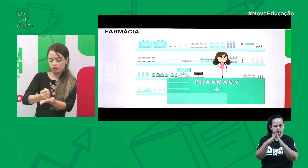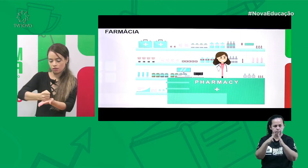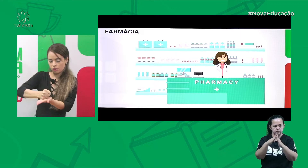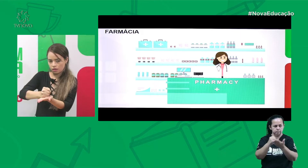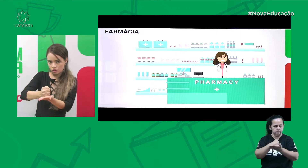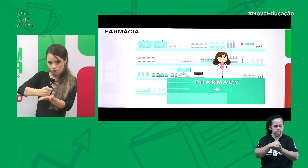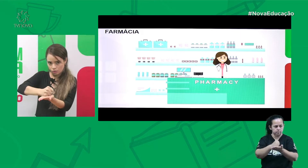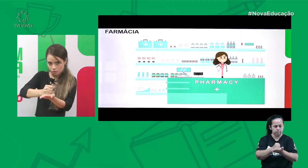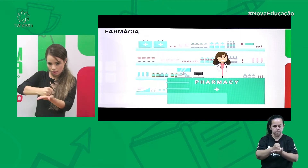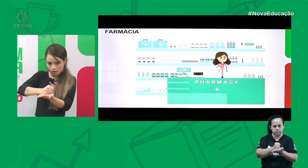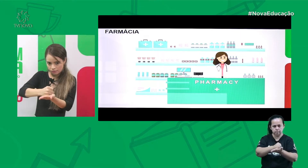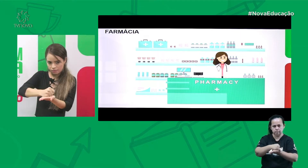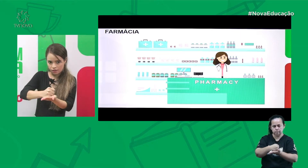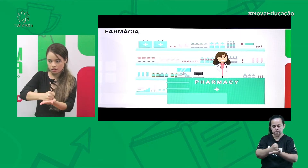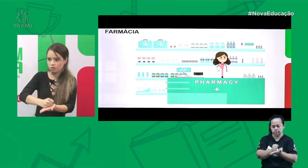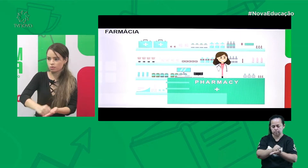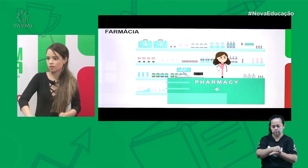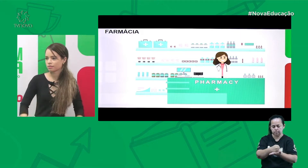casa, estudar,